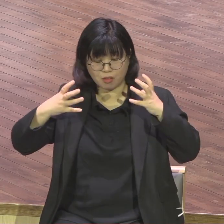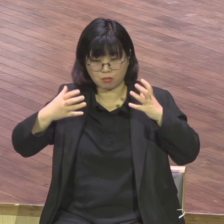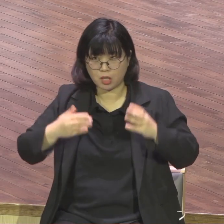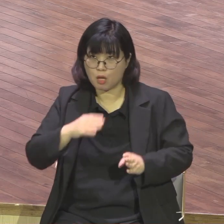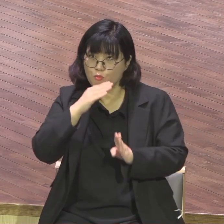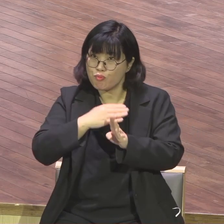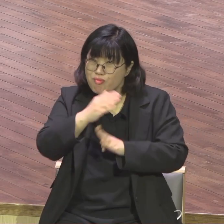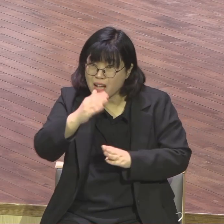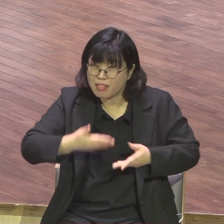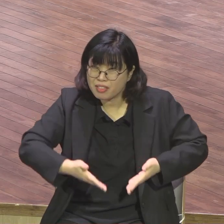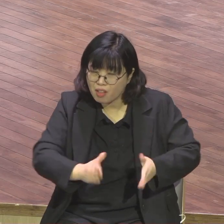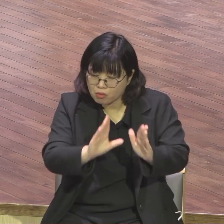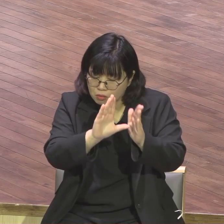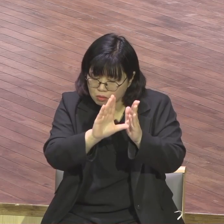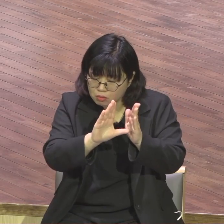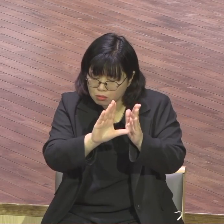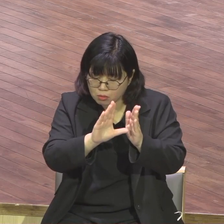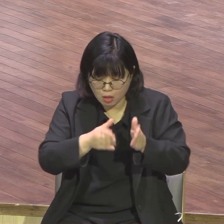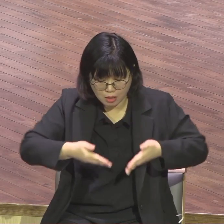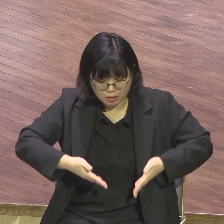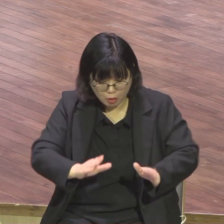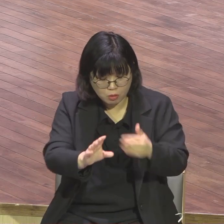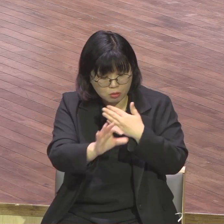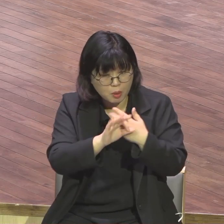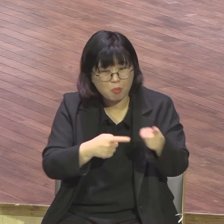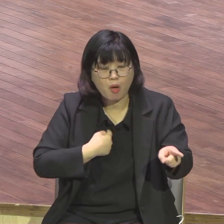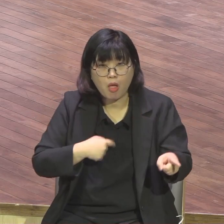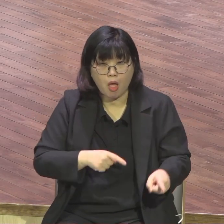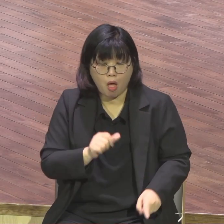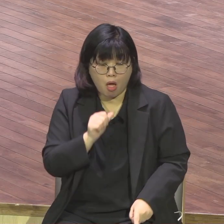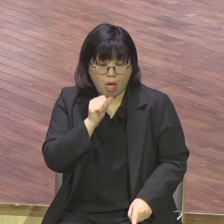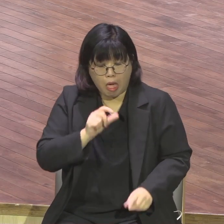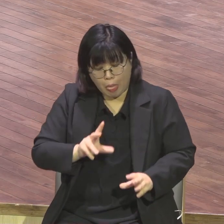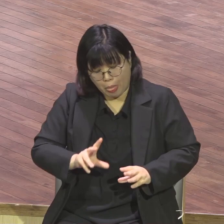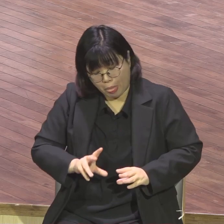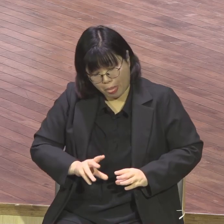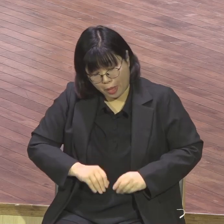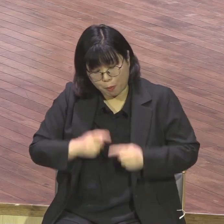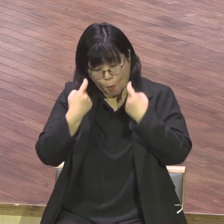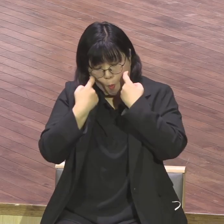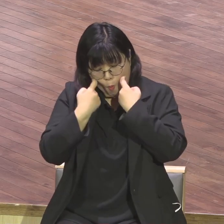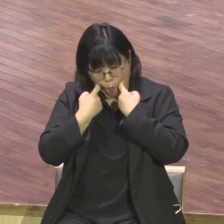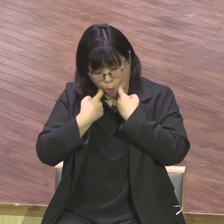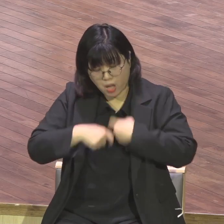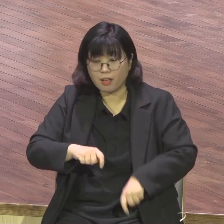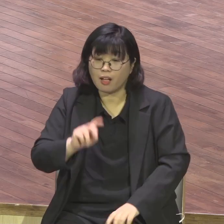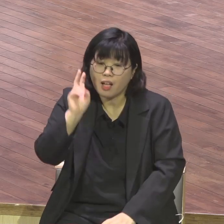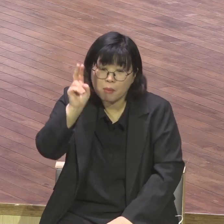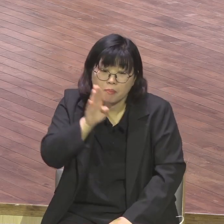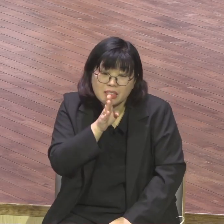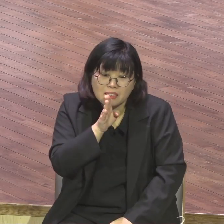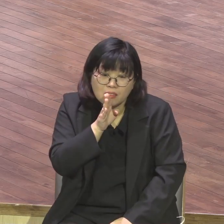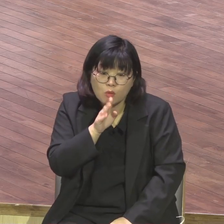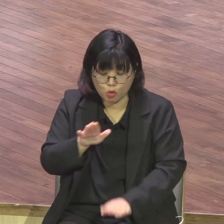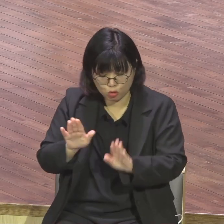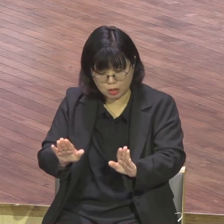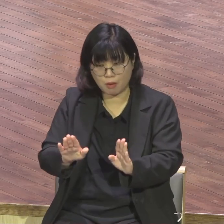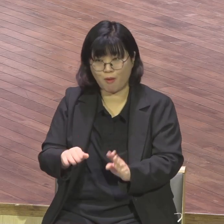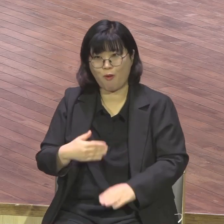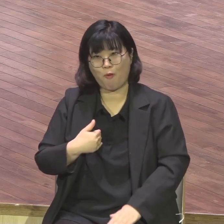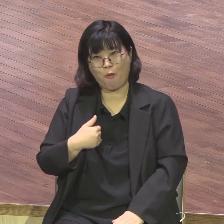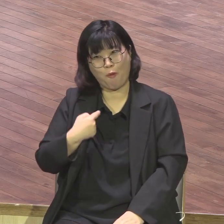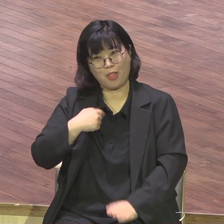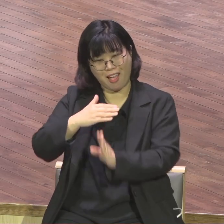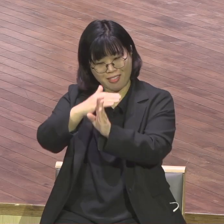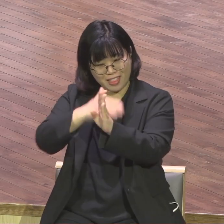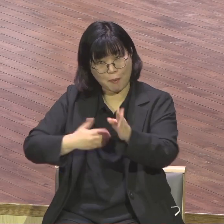덤태워요. 비교하지 마시고 하나님 앞에 새끼 밥 먹고 이 자리에 병원에 입원해 있지 않고 예배할 수 있는 건강